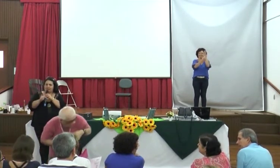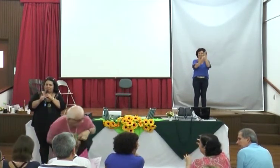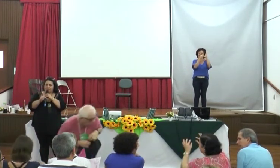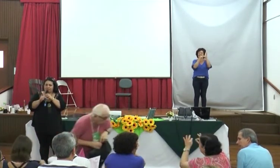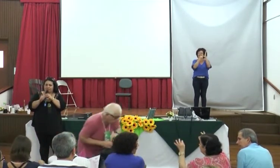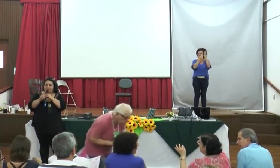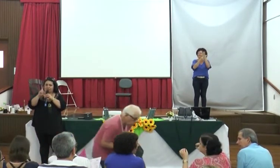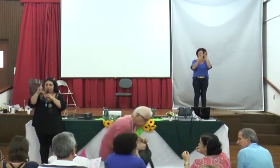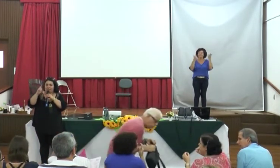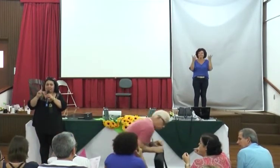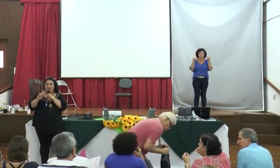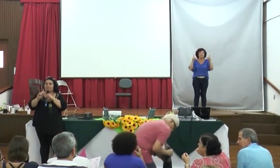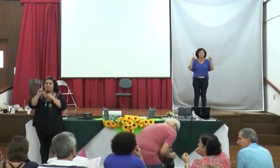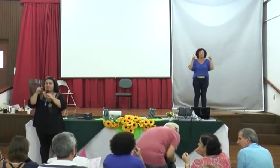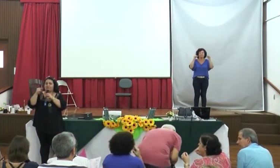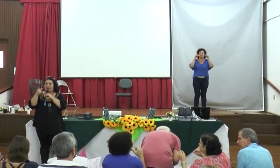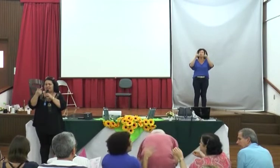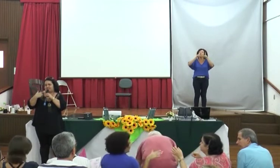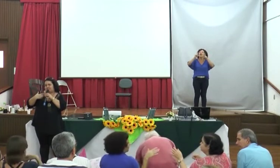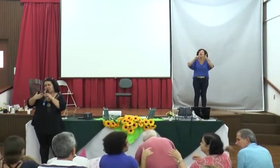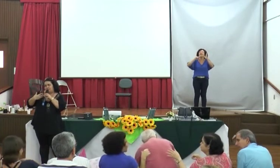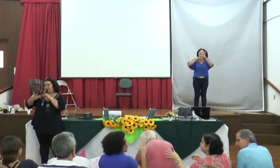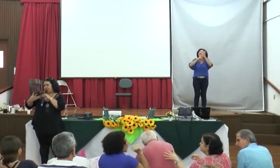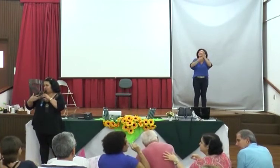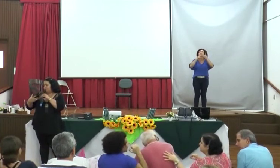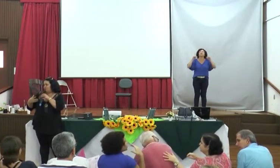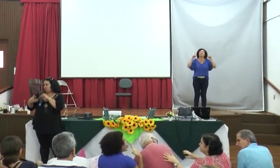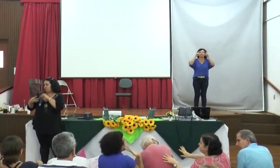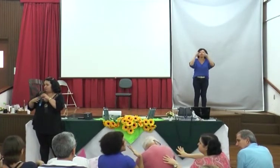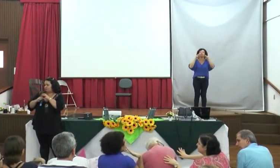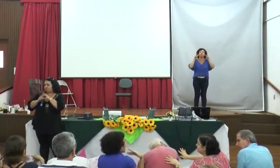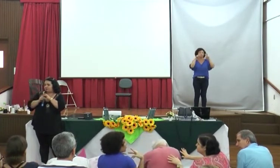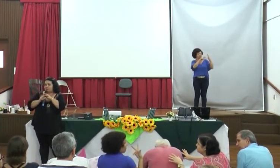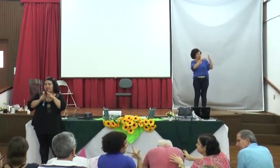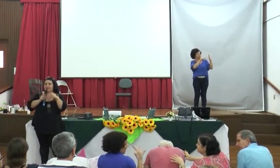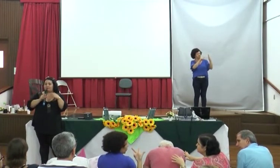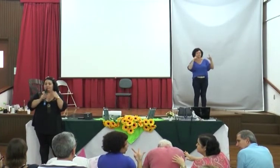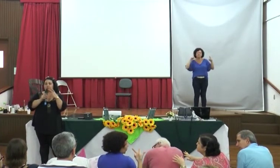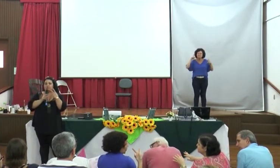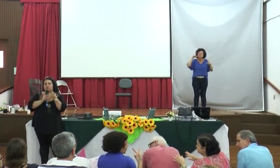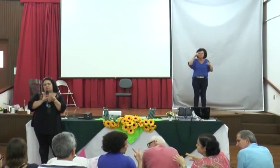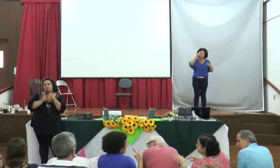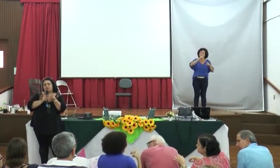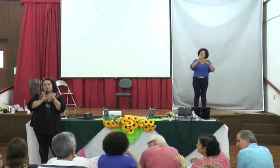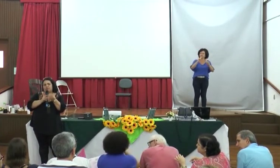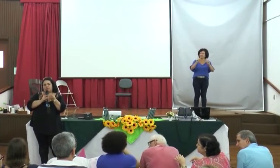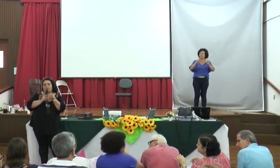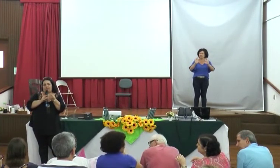Foi uma dificuldade, sim, não vejo como uma dificuldade, foi uma linha.